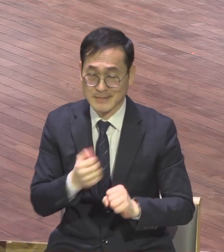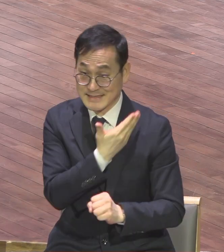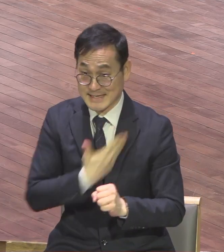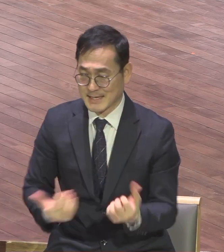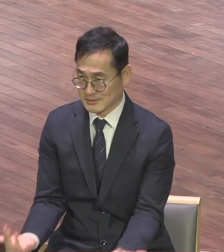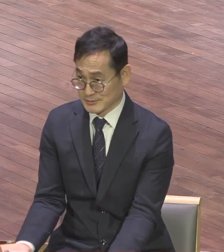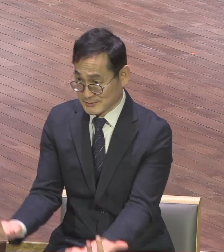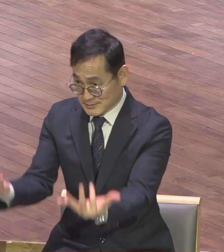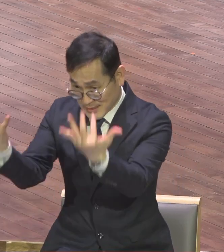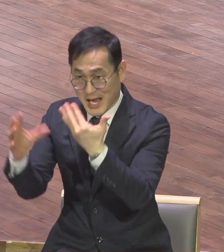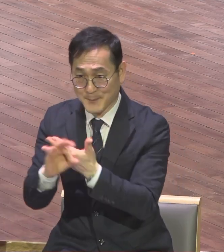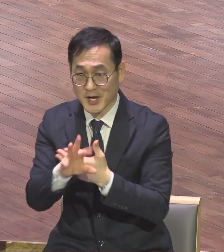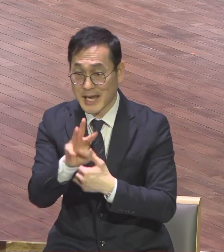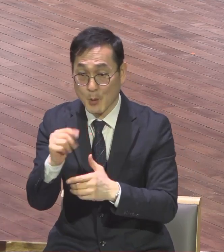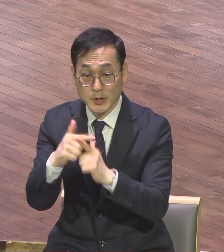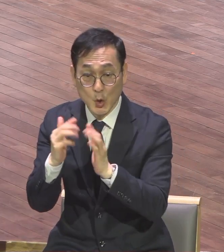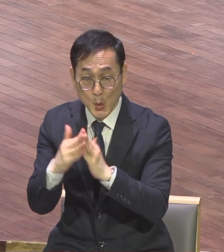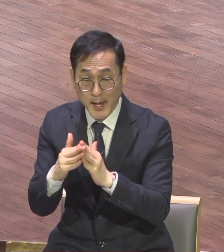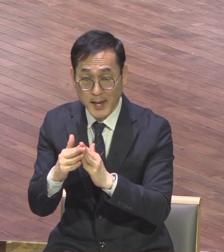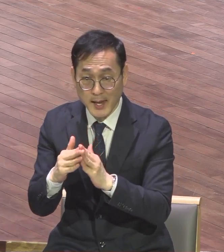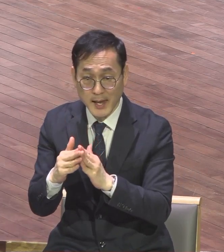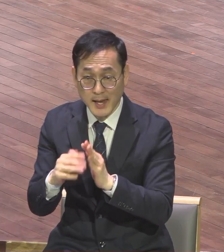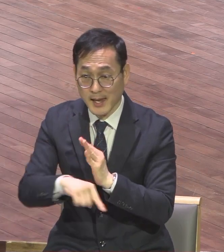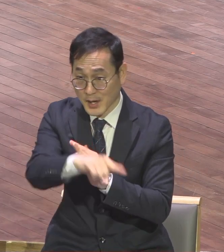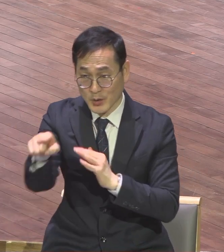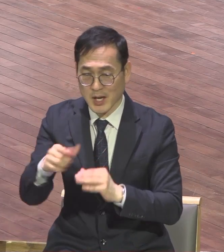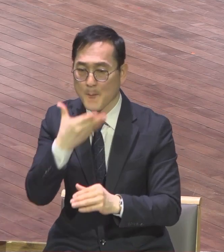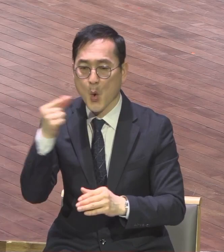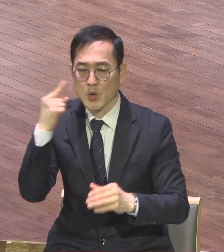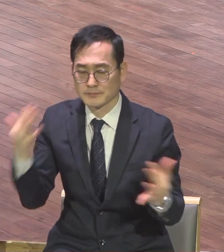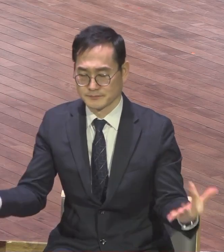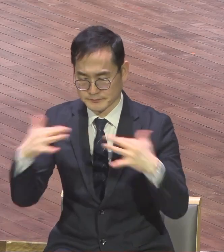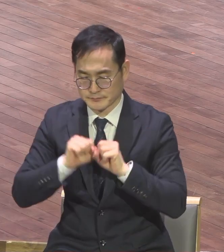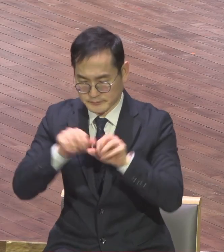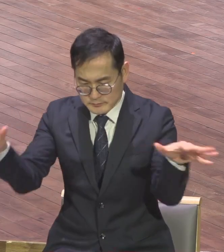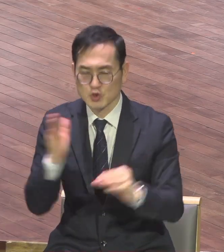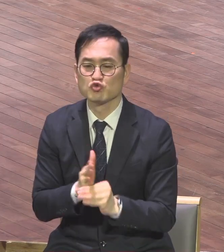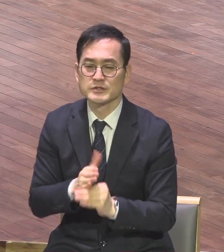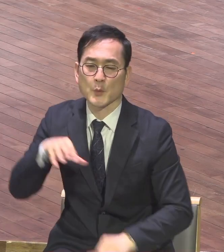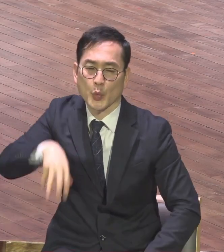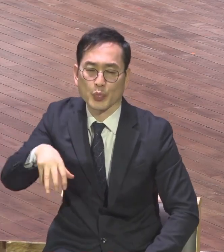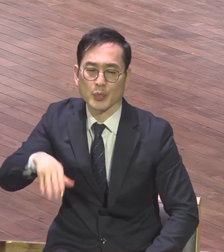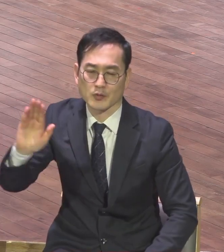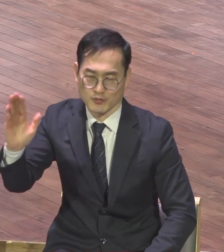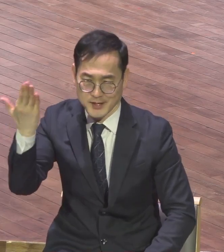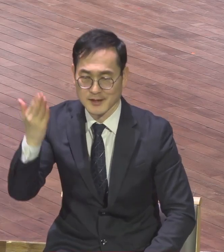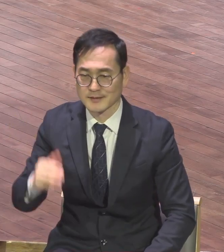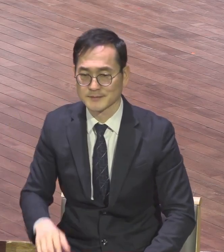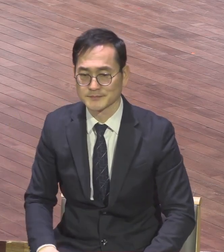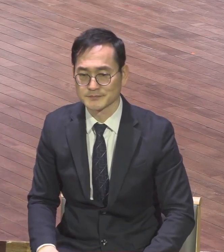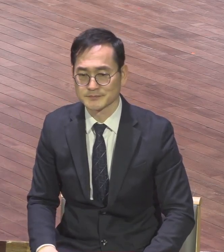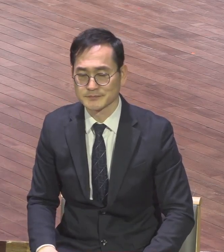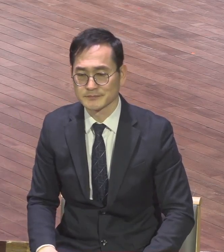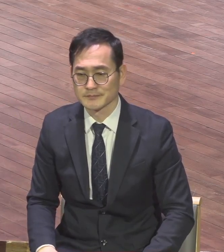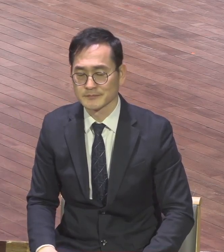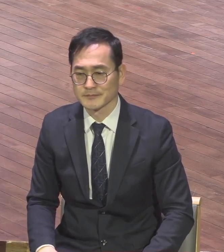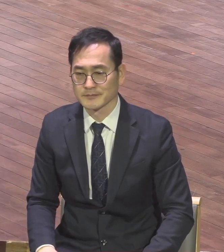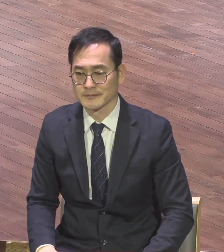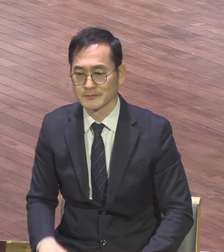우리 예원교회는 237을 살릴 복음 플랫폼이 될 것입니다. 237 나라의 영혼들이 올 수밖에 없는